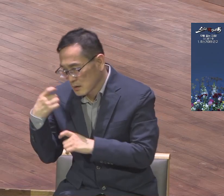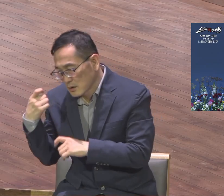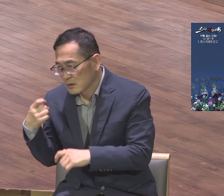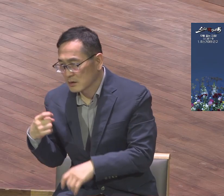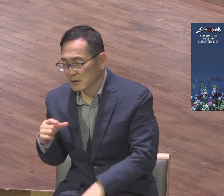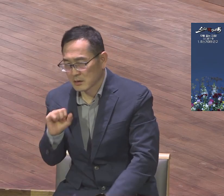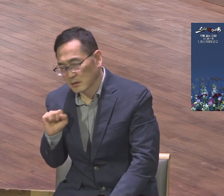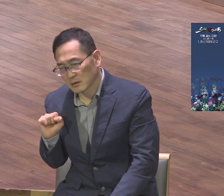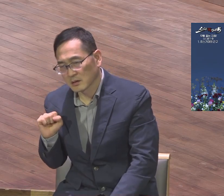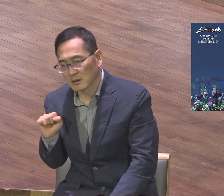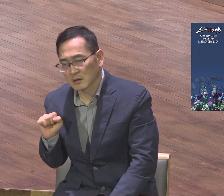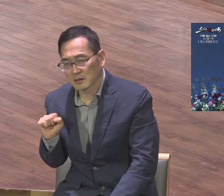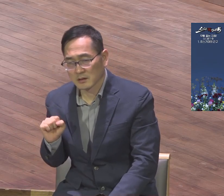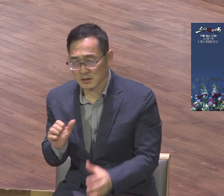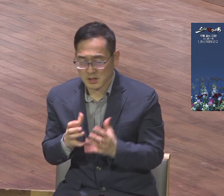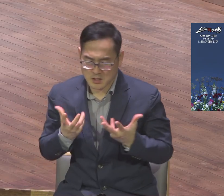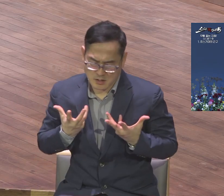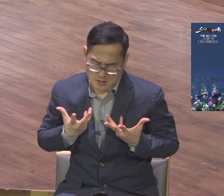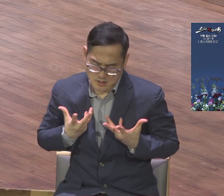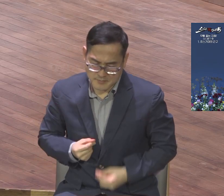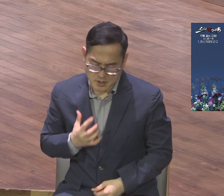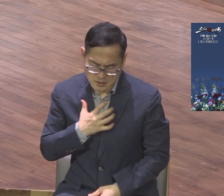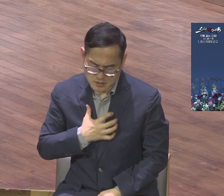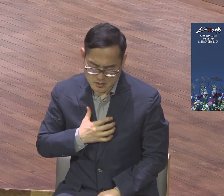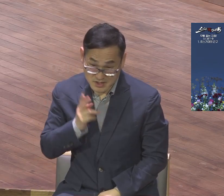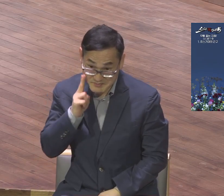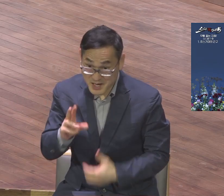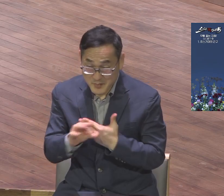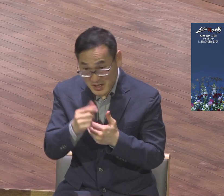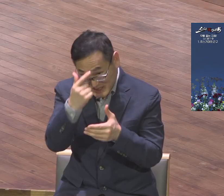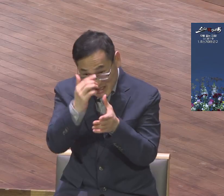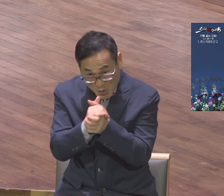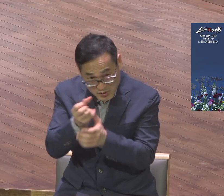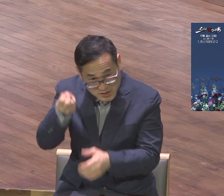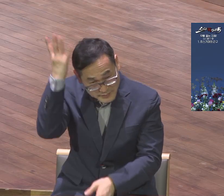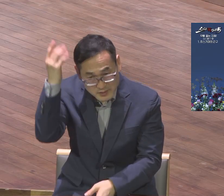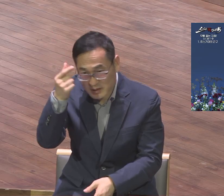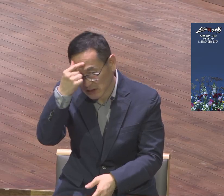사람이요 너무 절망적인 문제가 사건 생기면 기도도 안 됩니다.